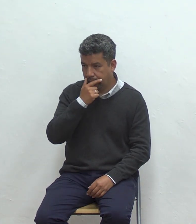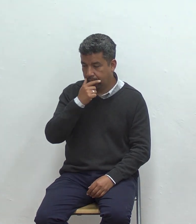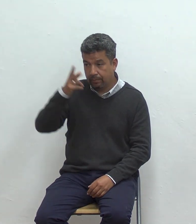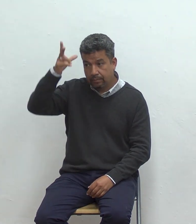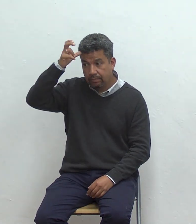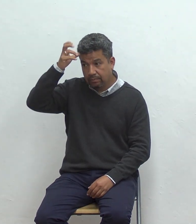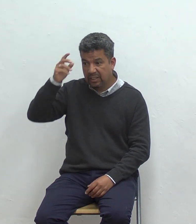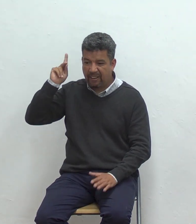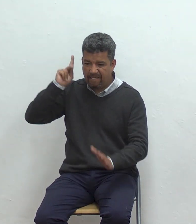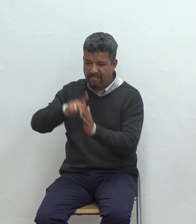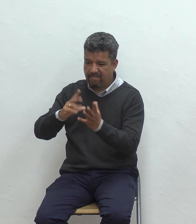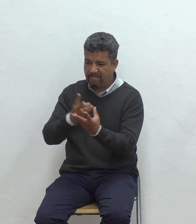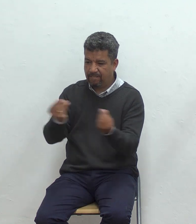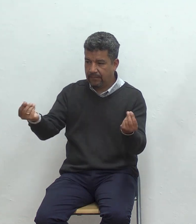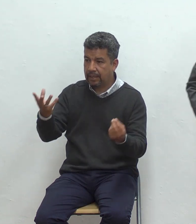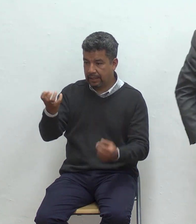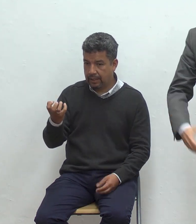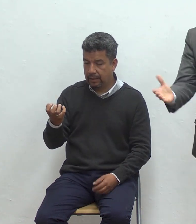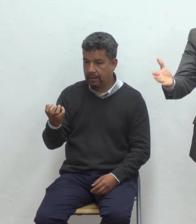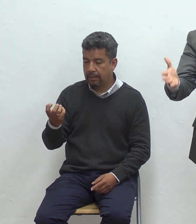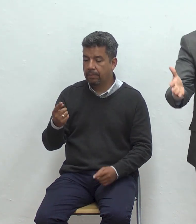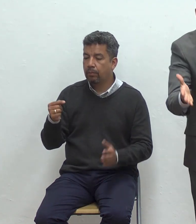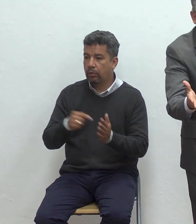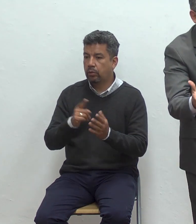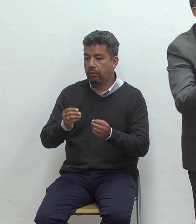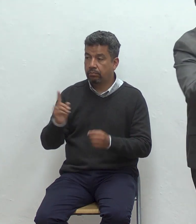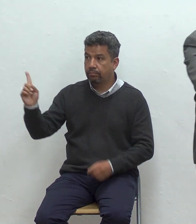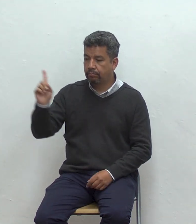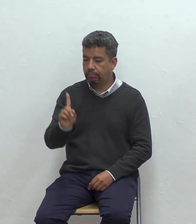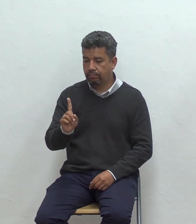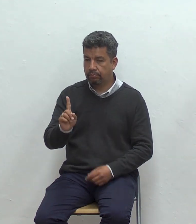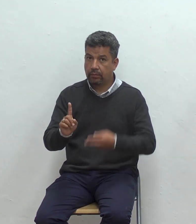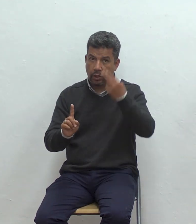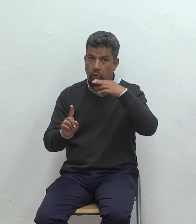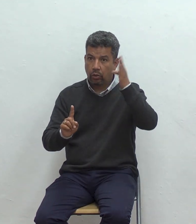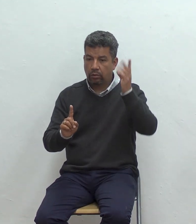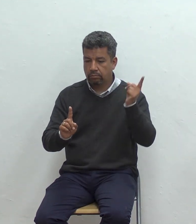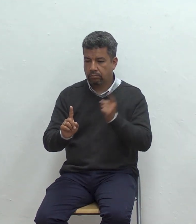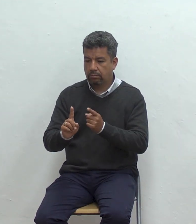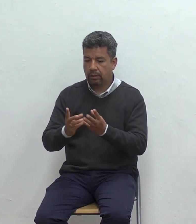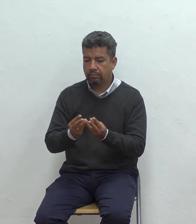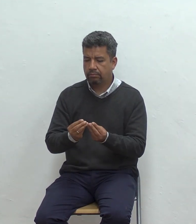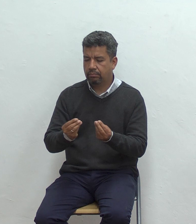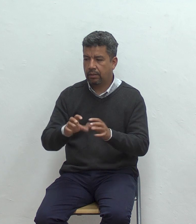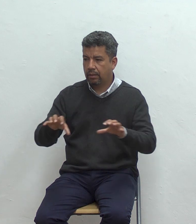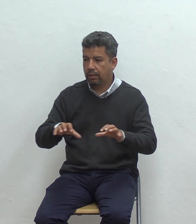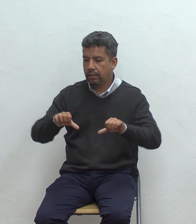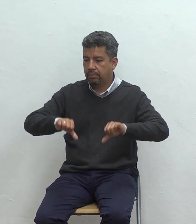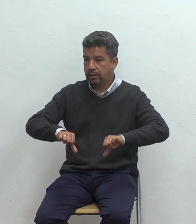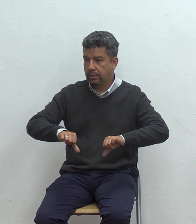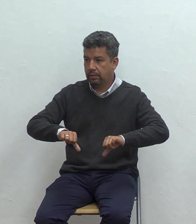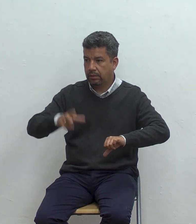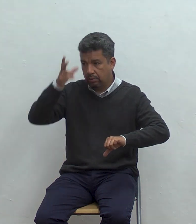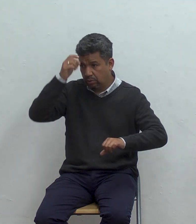Satanás quiere destruirnos, pero para esto apareció el Hijo de Dios. ¿Para qué? Para deshacer las obras del diablo. Ya no nos